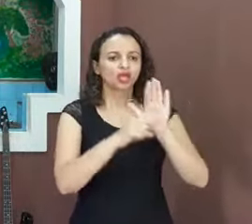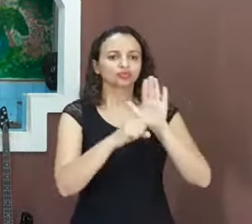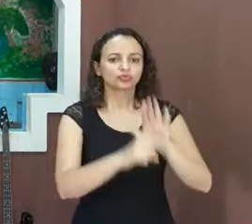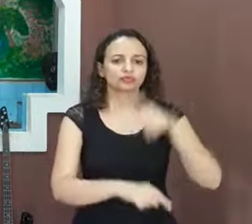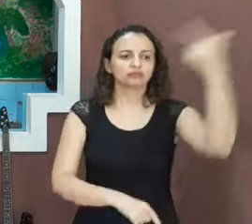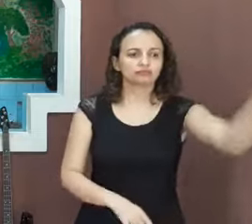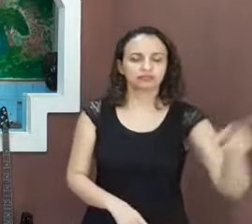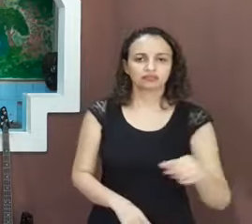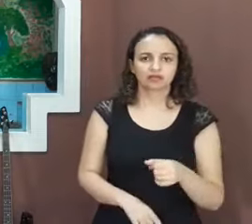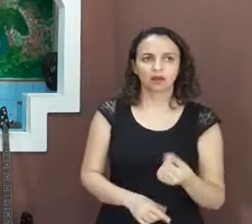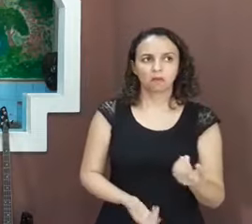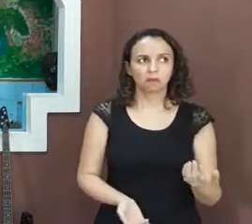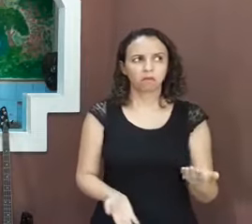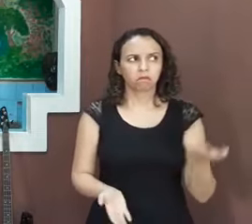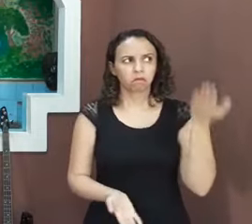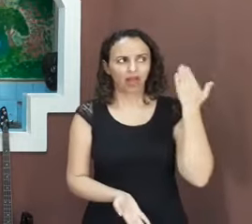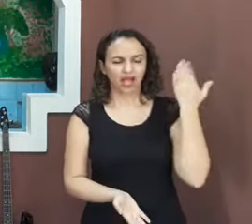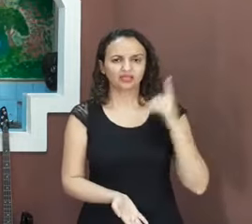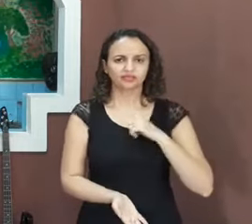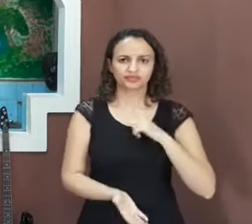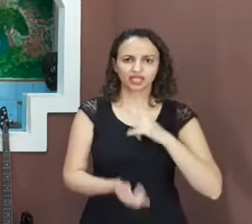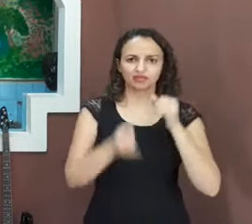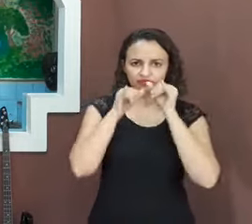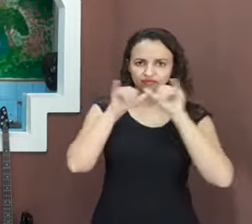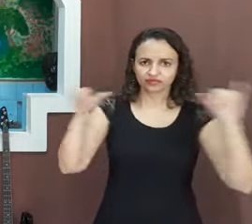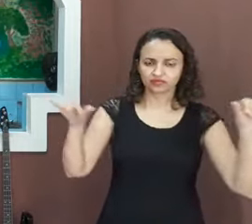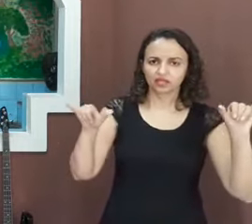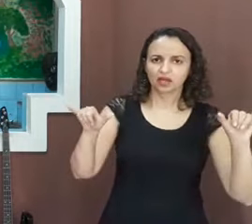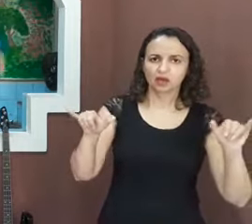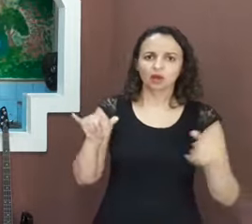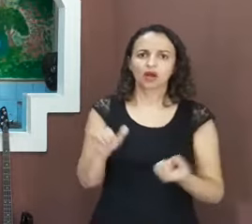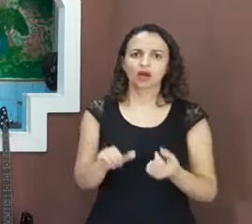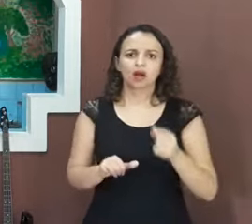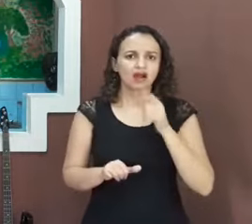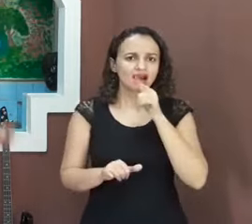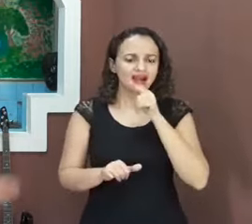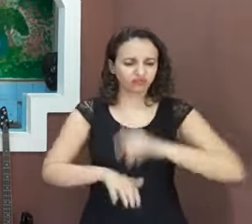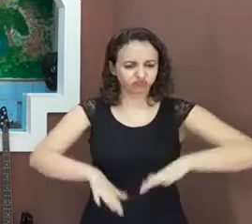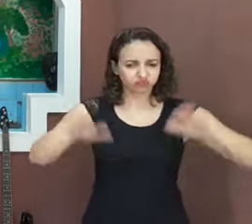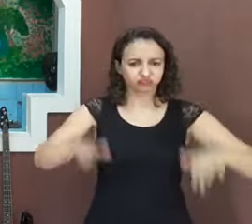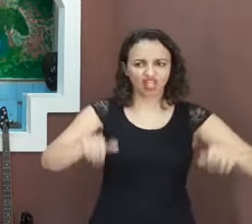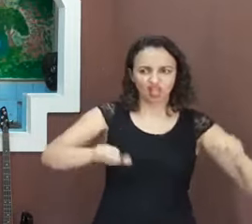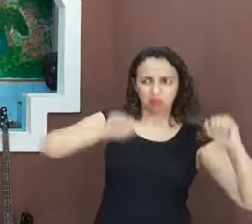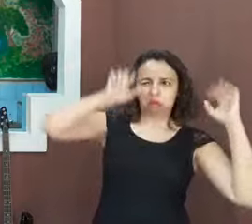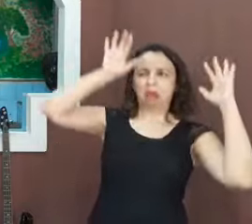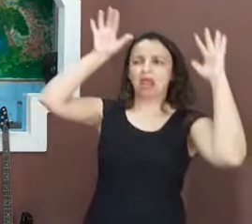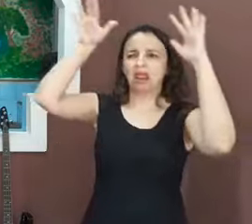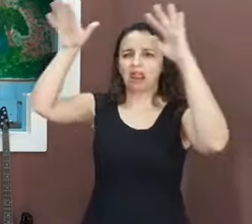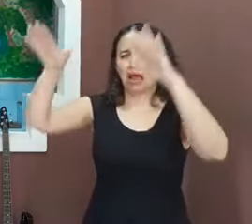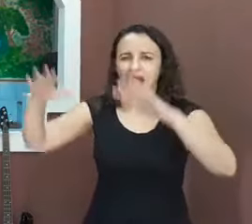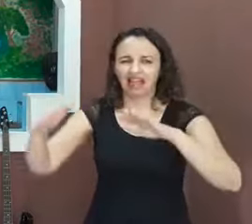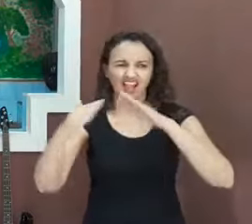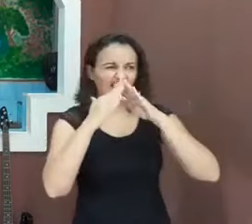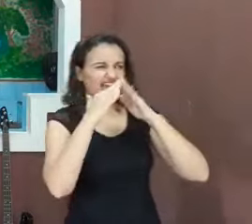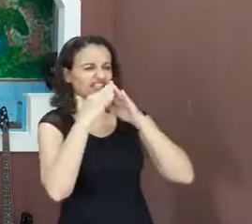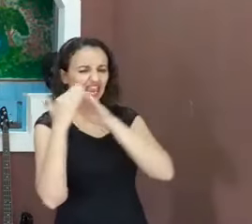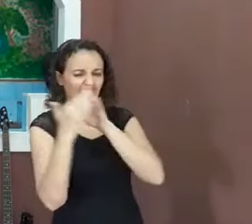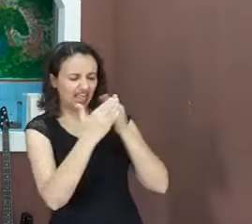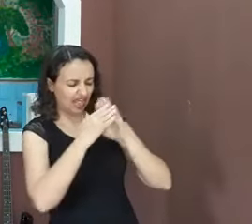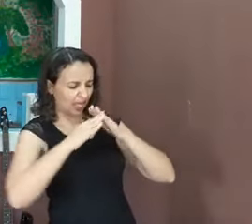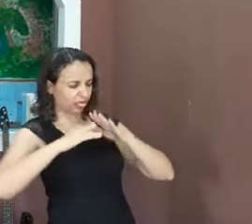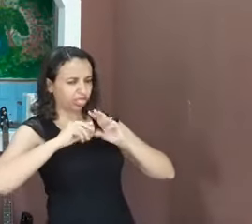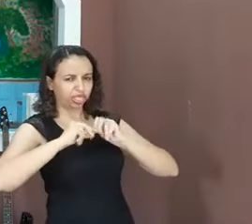aquele tsunami no Japão, e uma reportagem mostrou um senhor, acabou de ter o tsunami, acabou, arregaçou tudo.